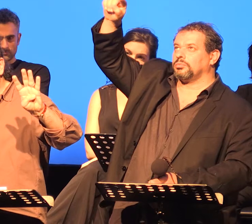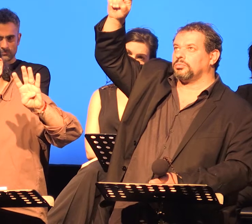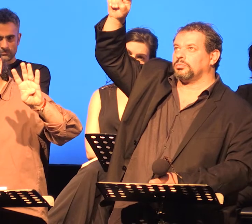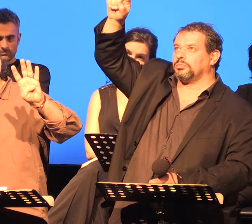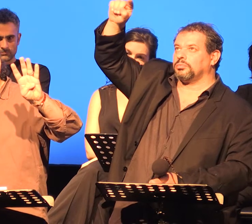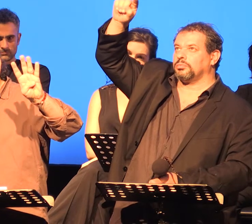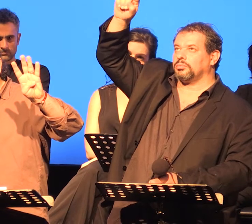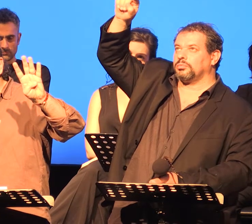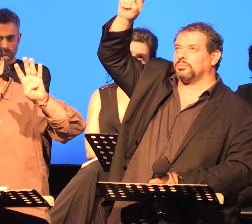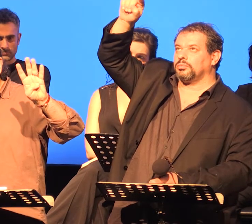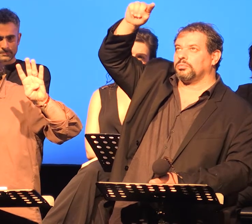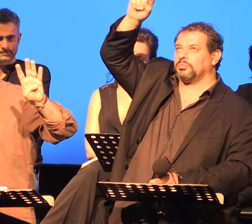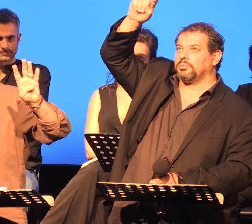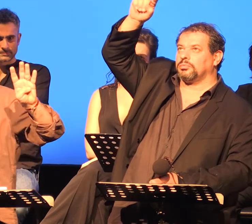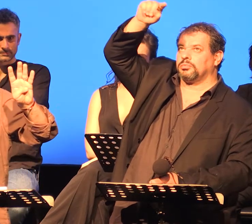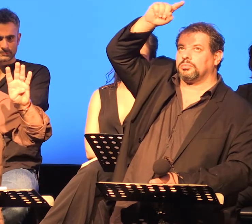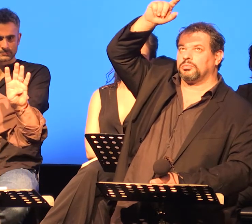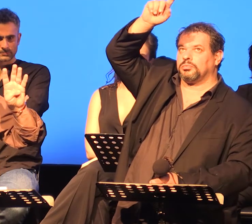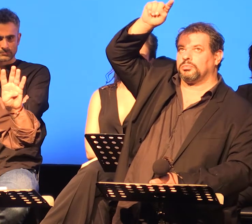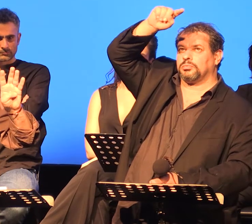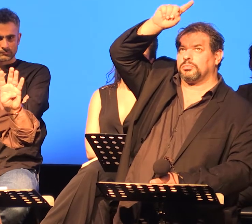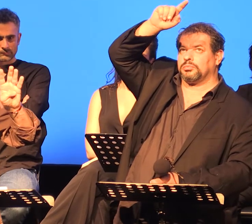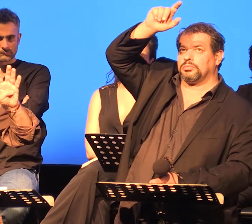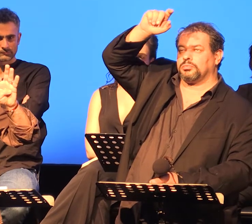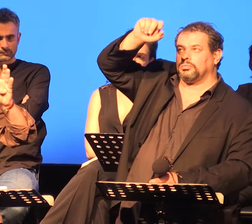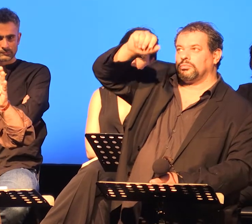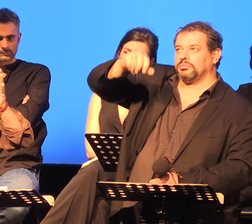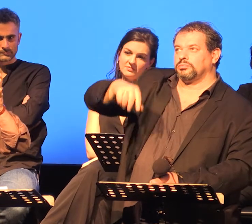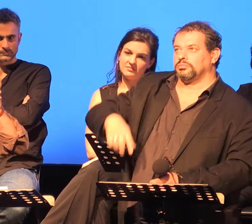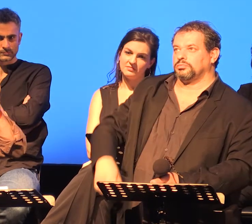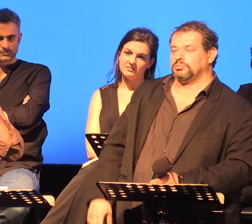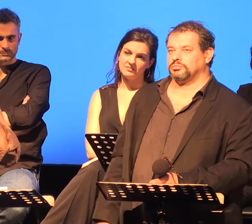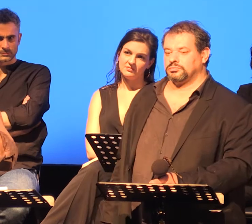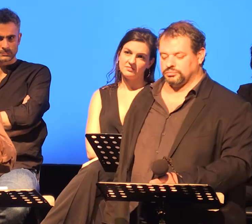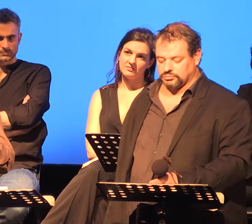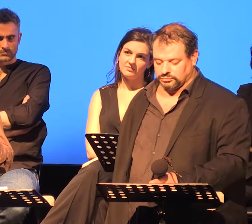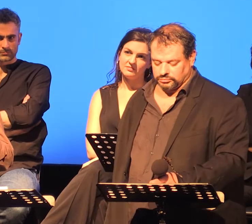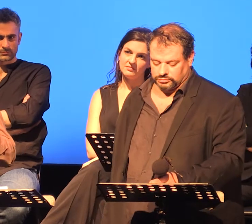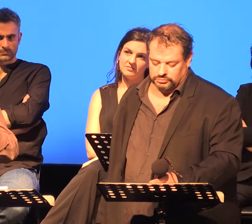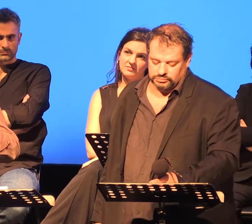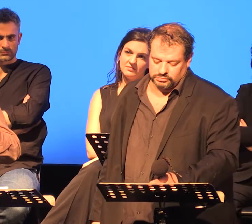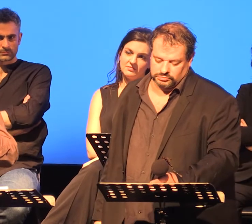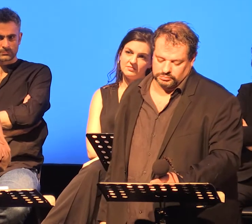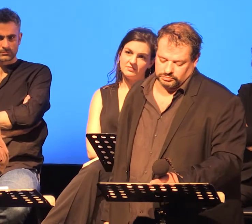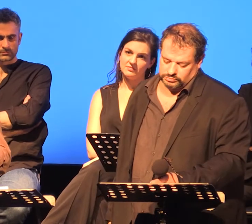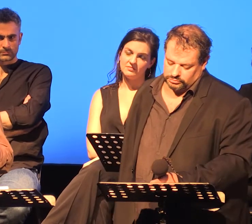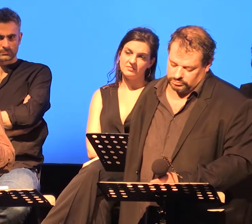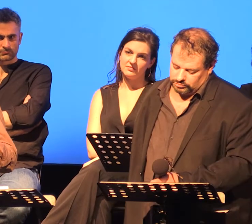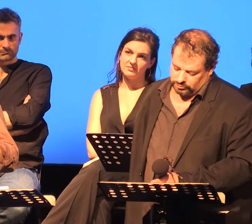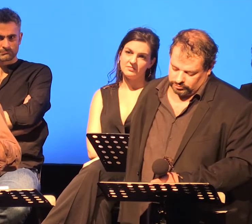واو الوداع الوردة الوسطى ولاء للولادة أينما